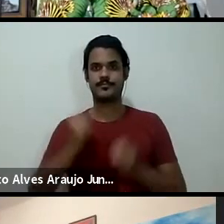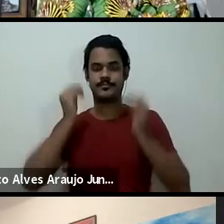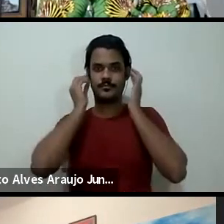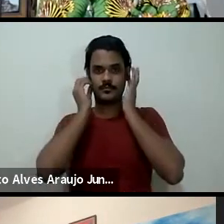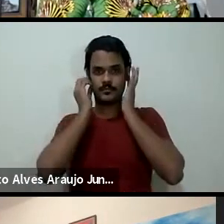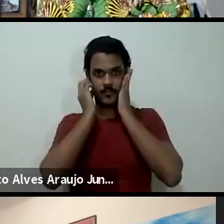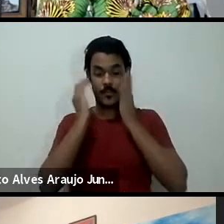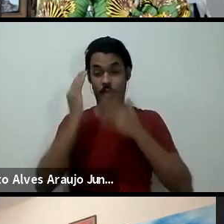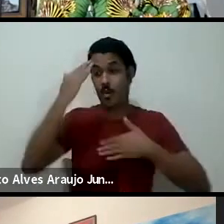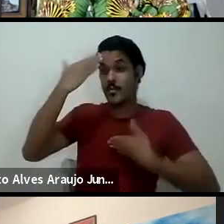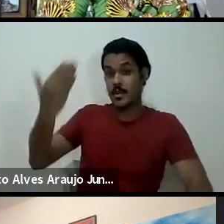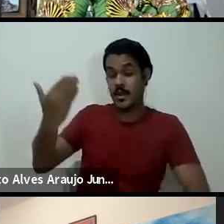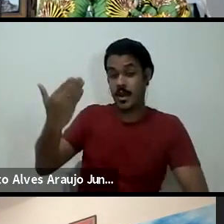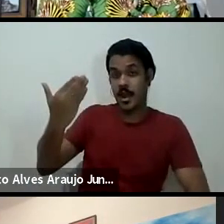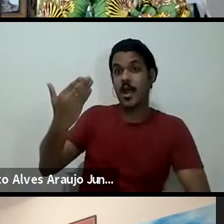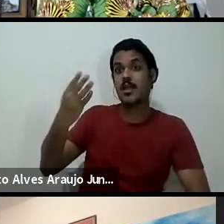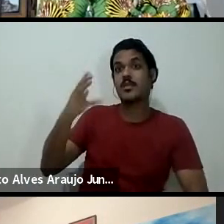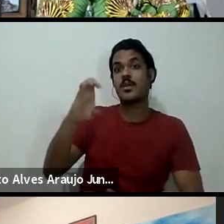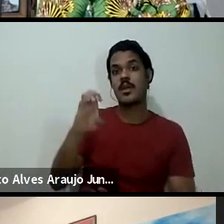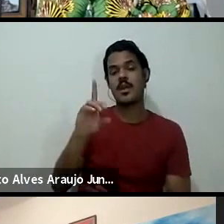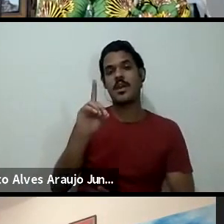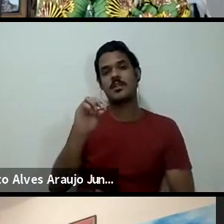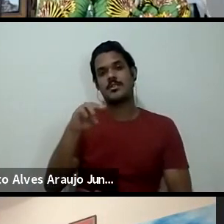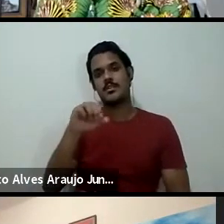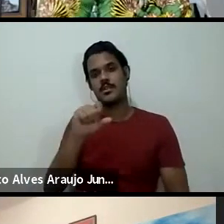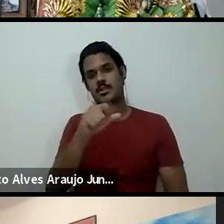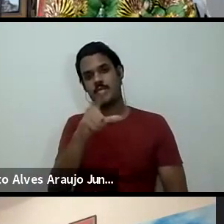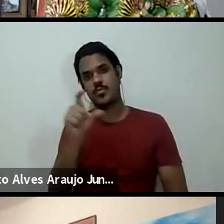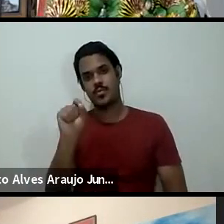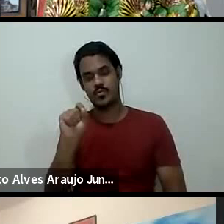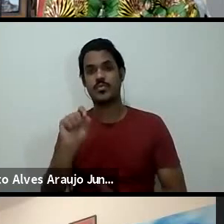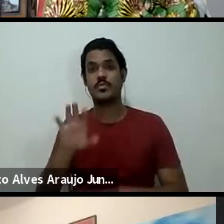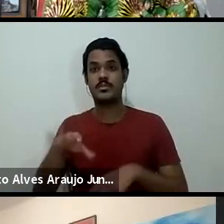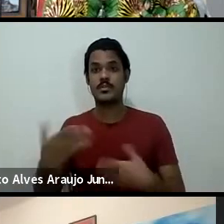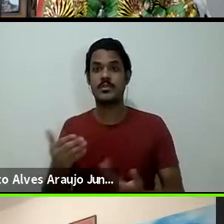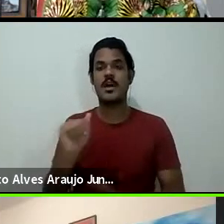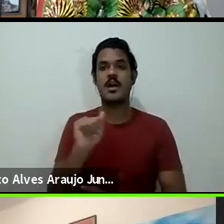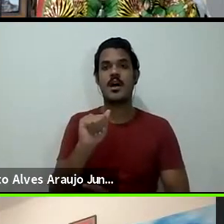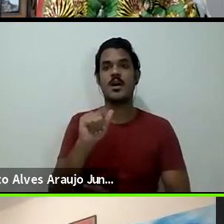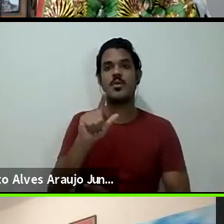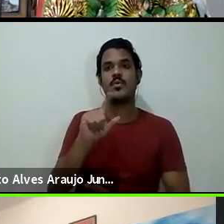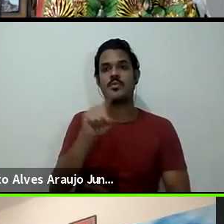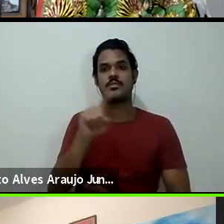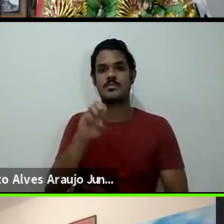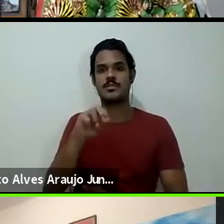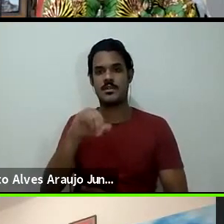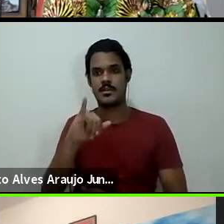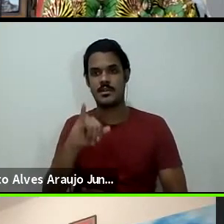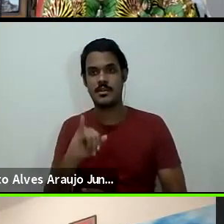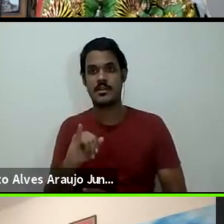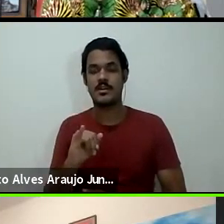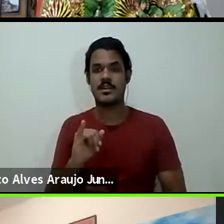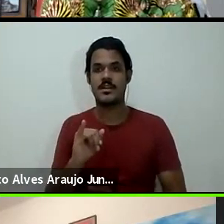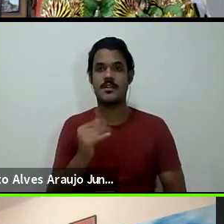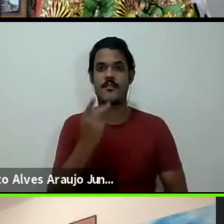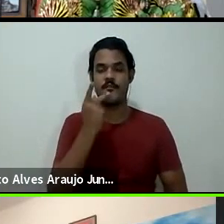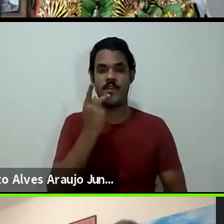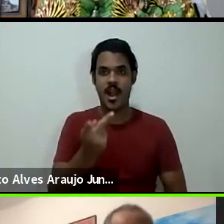Obrigada, Ednilson. Ótimas palavras. Alzeni, por favor, suas considerações.